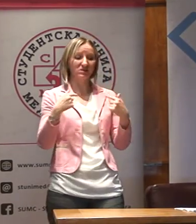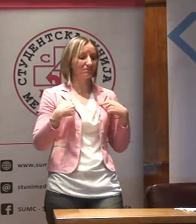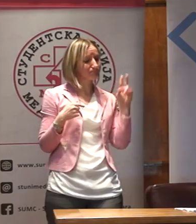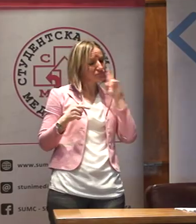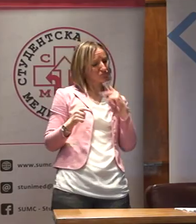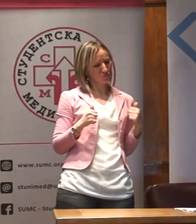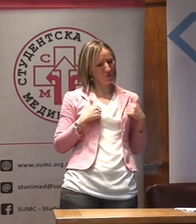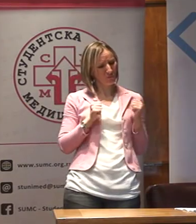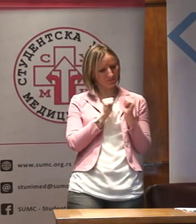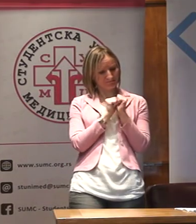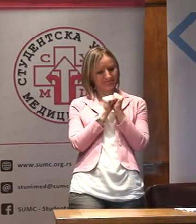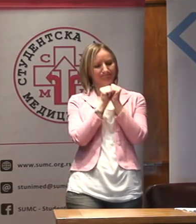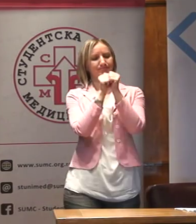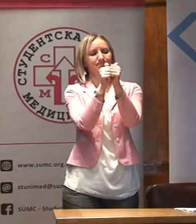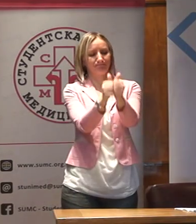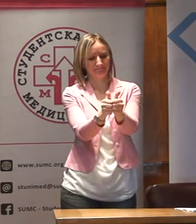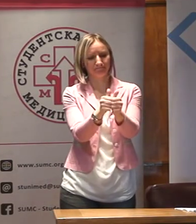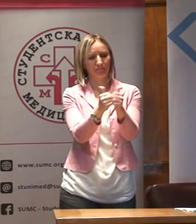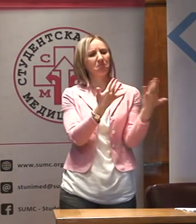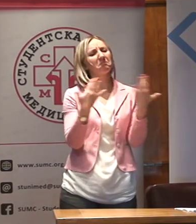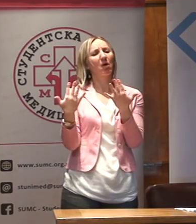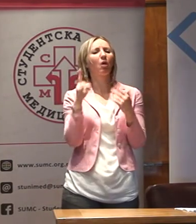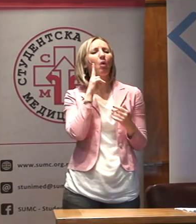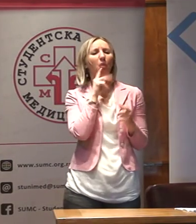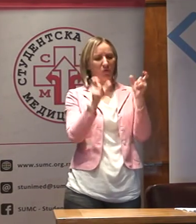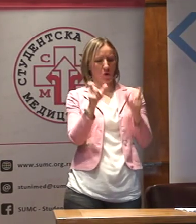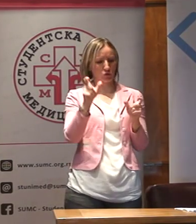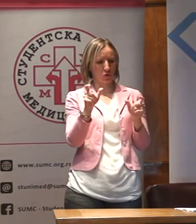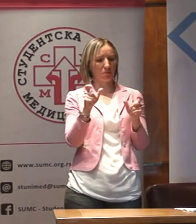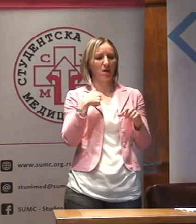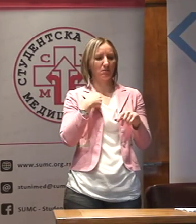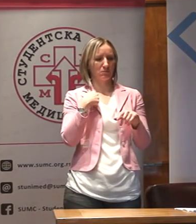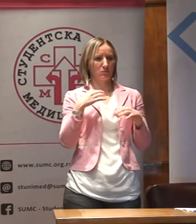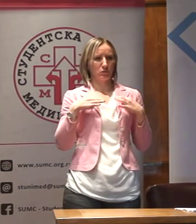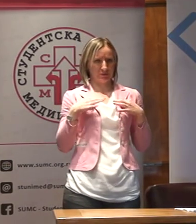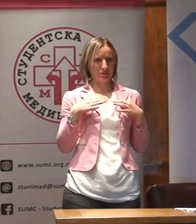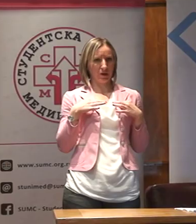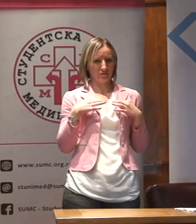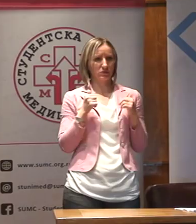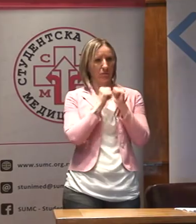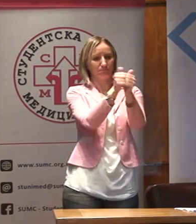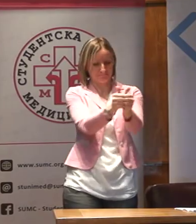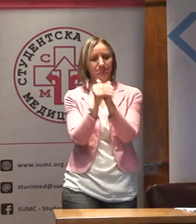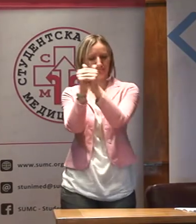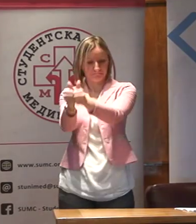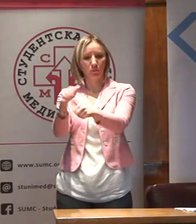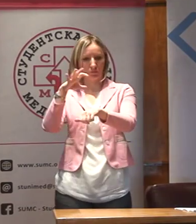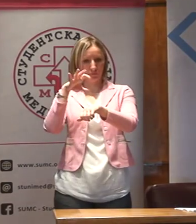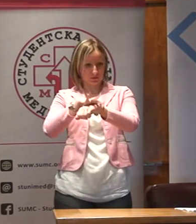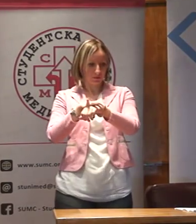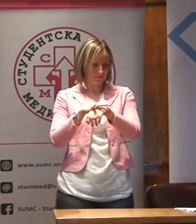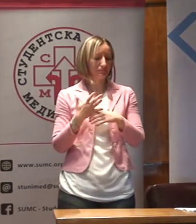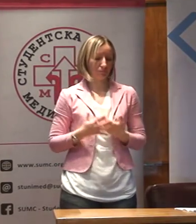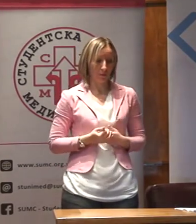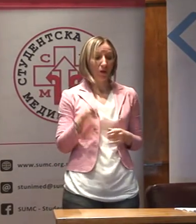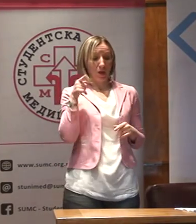situacija koja je na mene vrlo utica. Druga situacija jeste da sam imala nekoliko prevodilačkih zadataka sa gluvim osobama